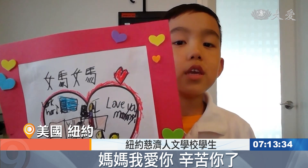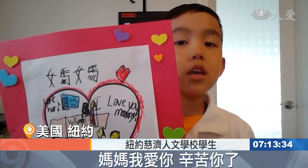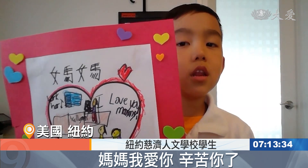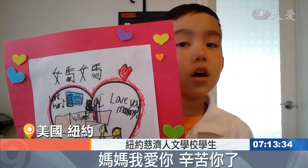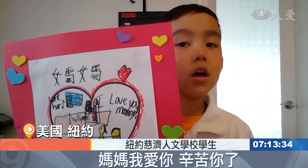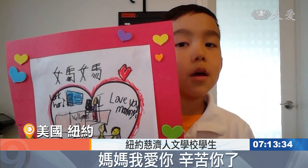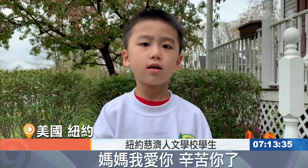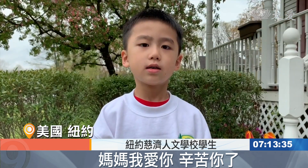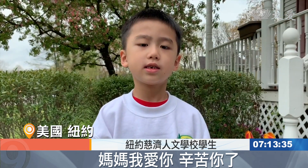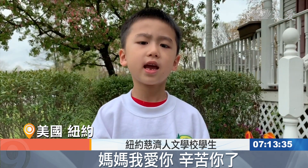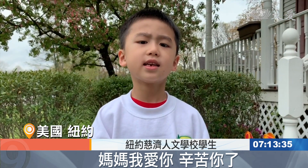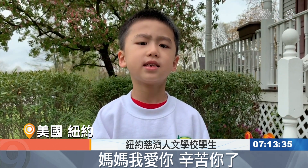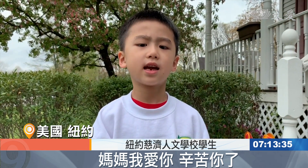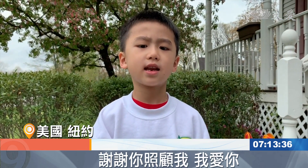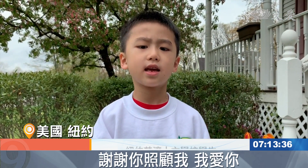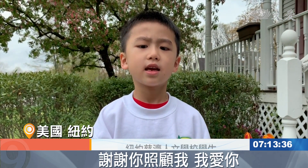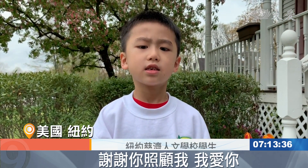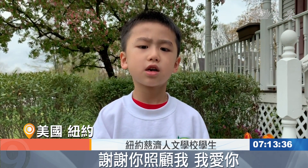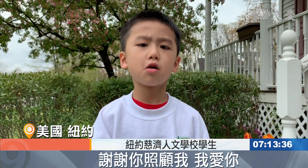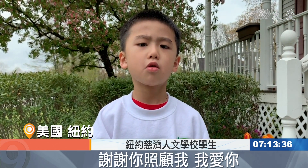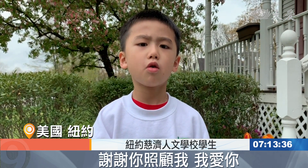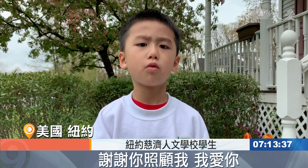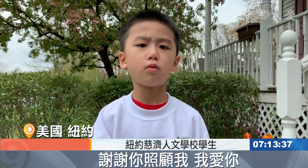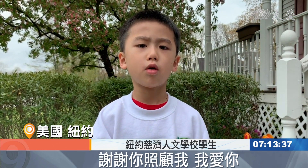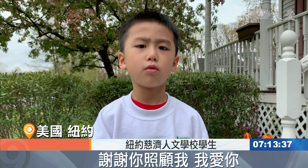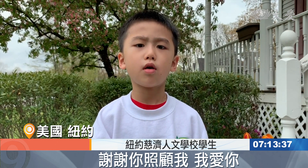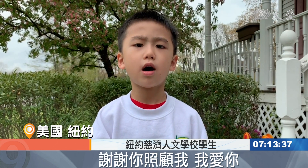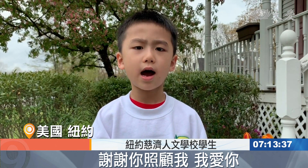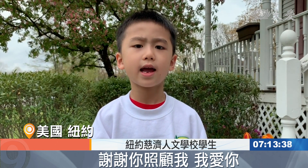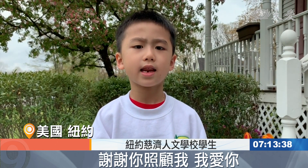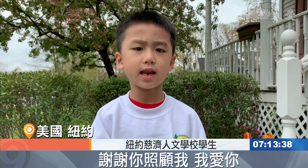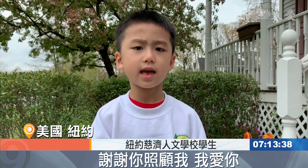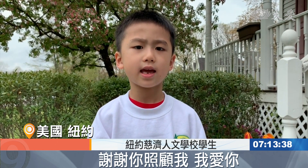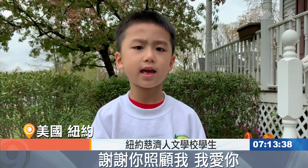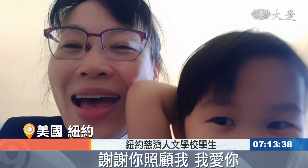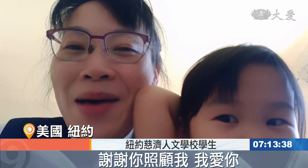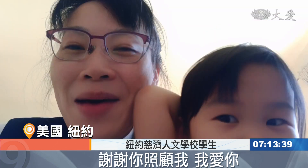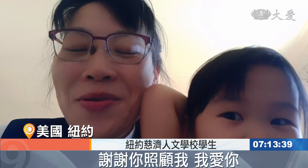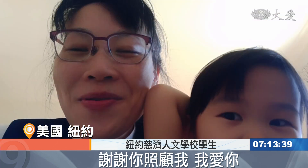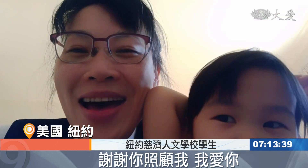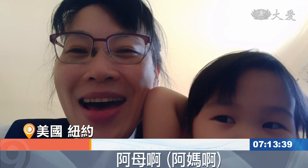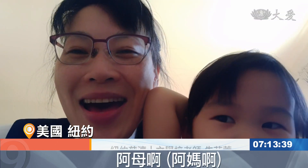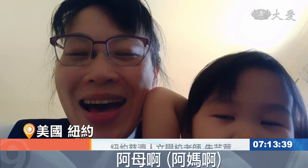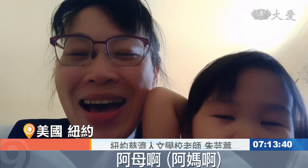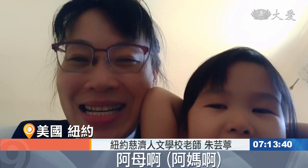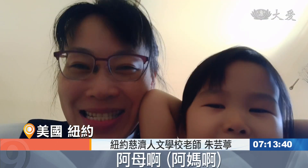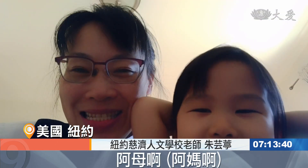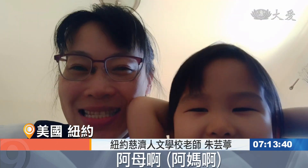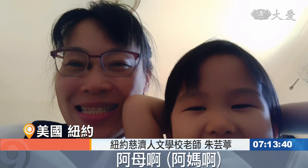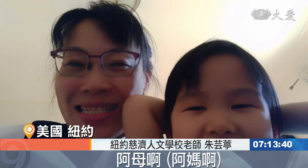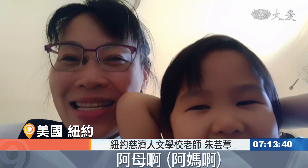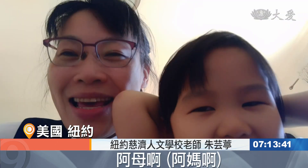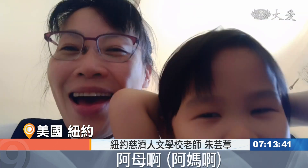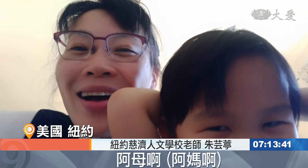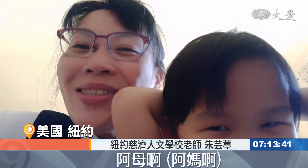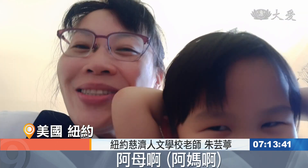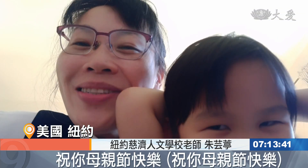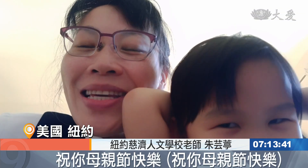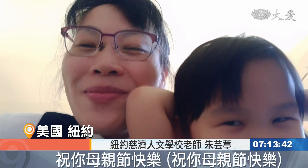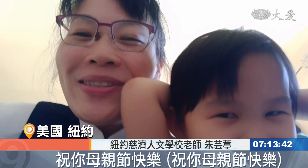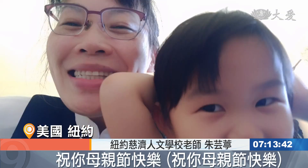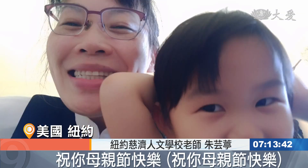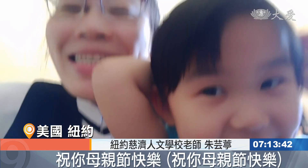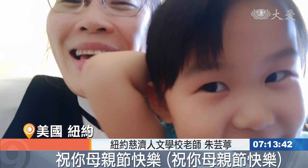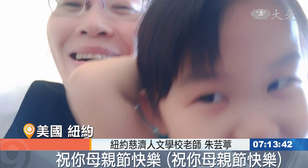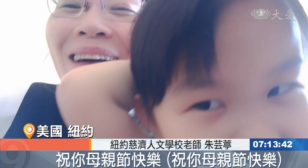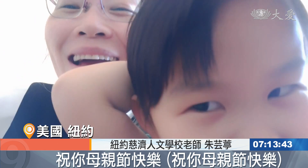苦你了。 谢谢你照顾我，我爱你。 阿布啊， 阿妈， 祝你